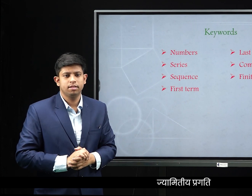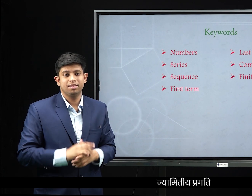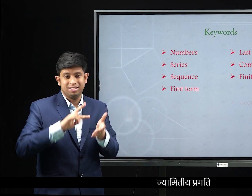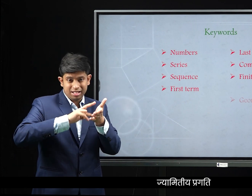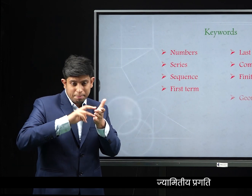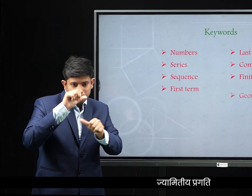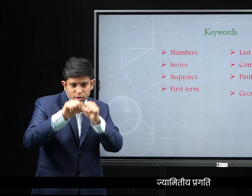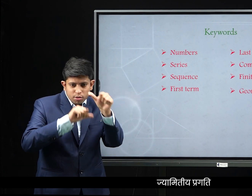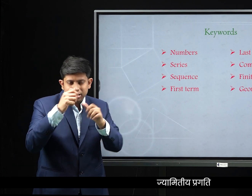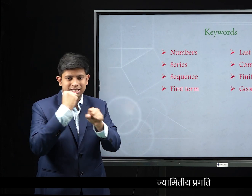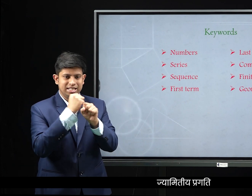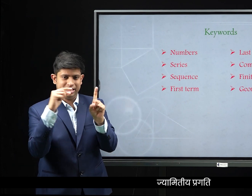ज्यामितीय प्रगति।